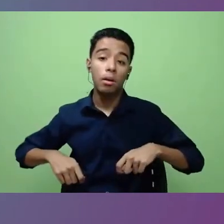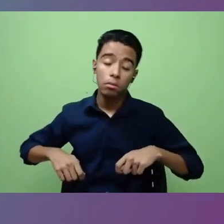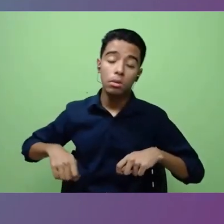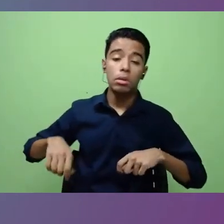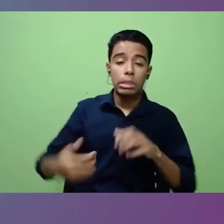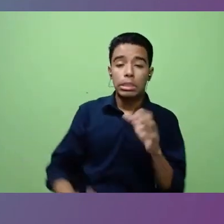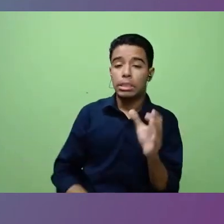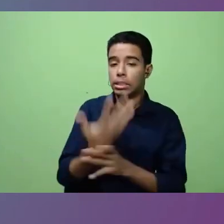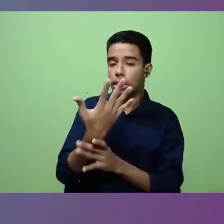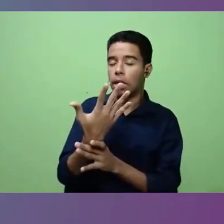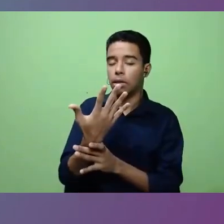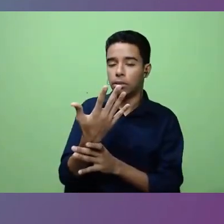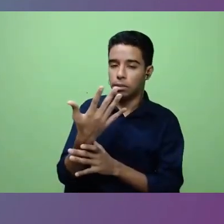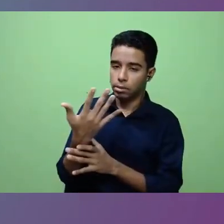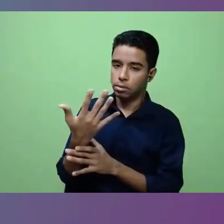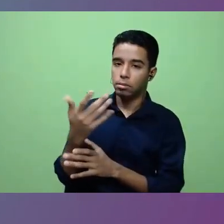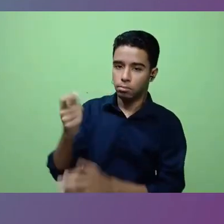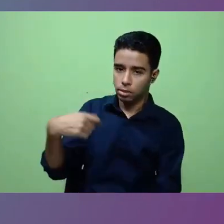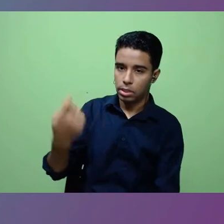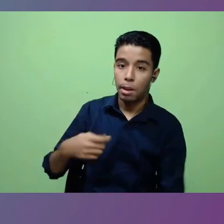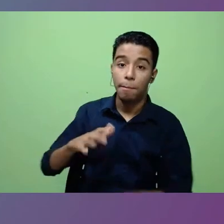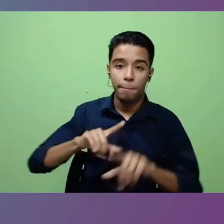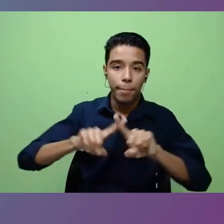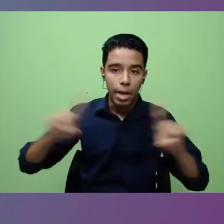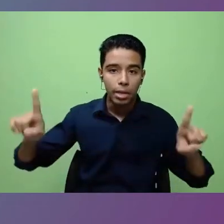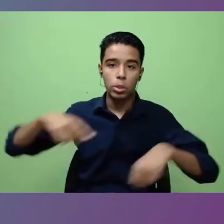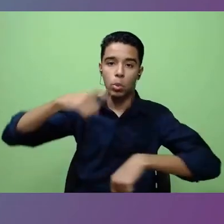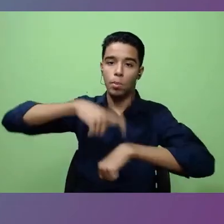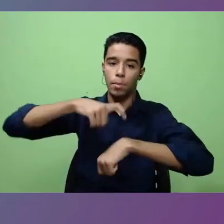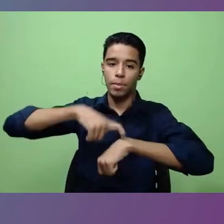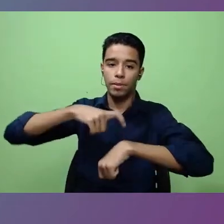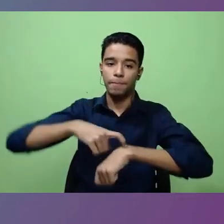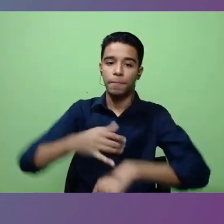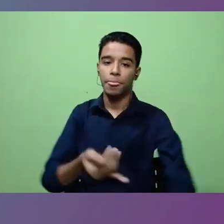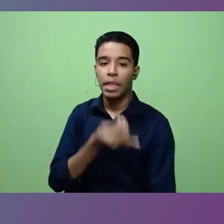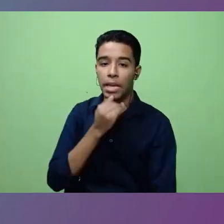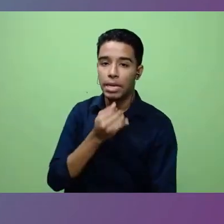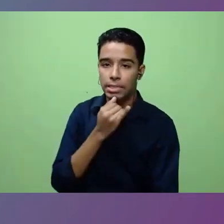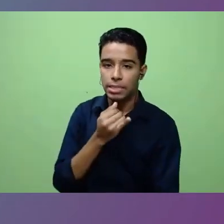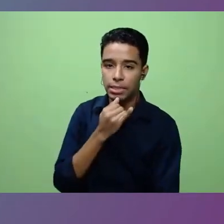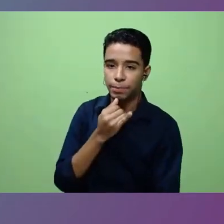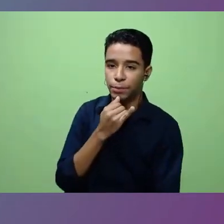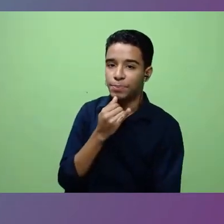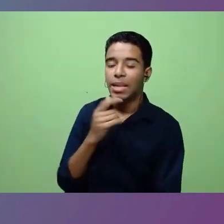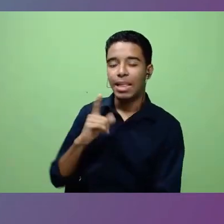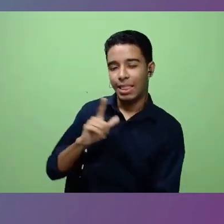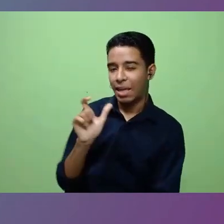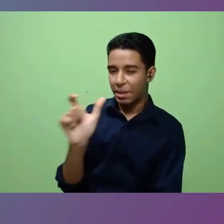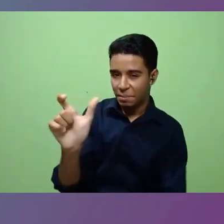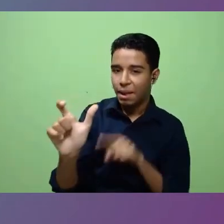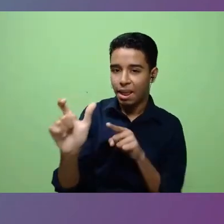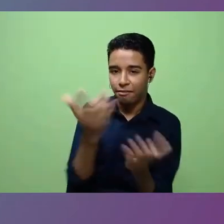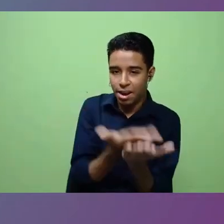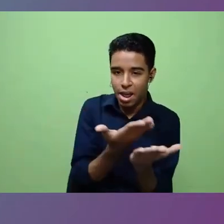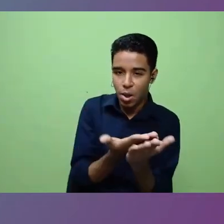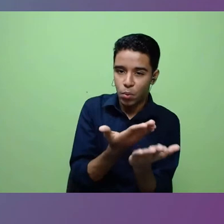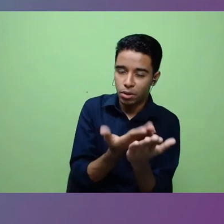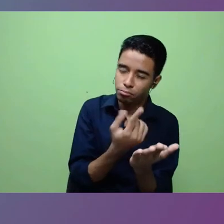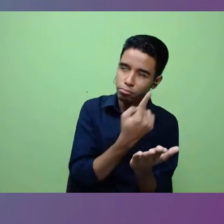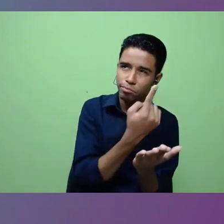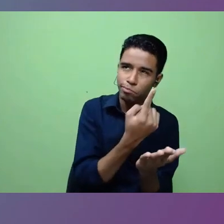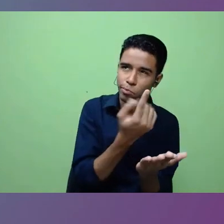momentâneos. Momentâneos. Por exemplo, aquele negócio lá que eu falei, acetil salicílico. Eu posso criar um sinal para